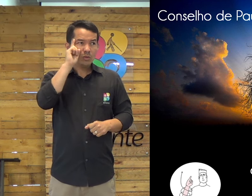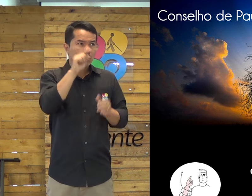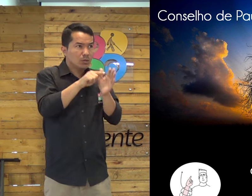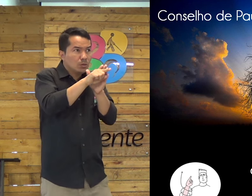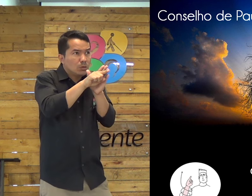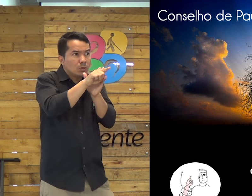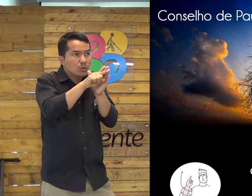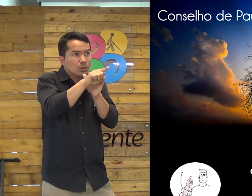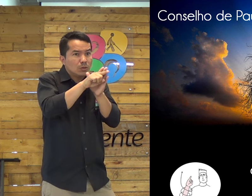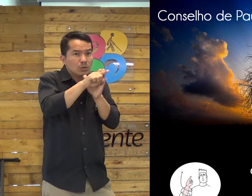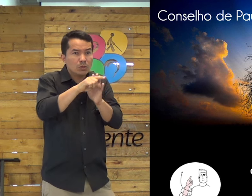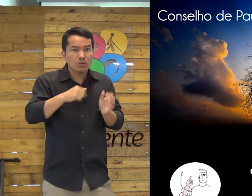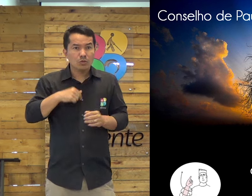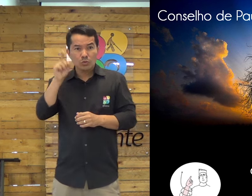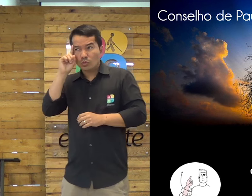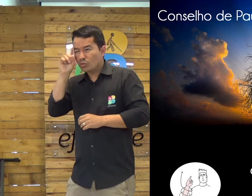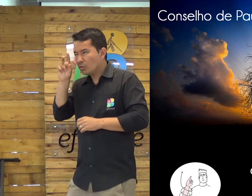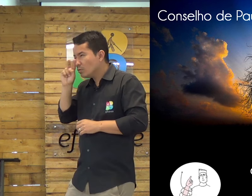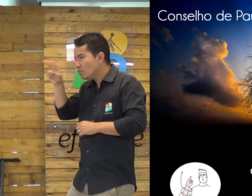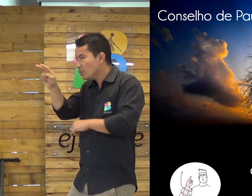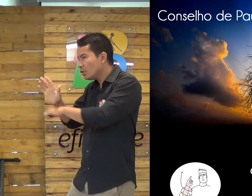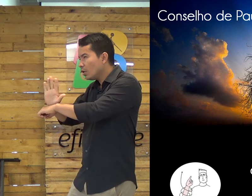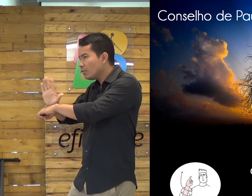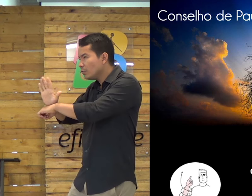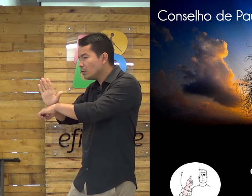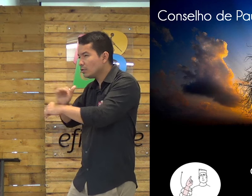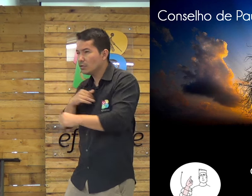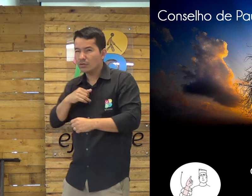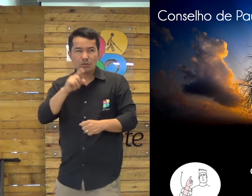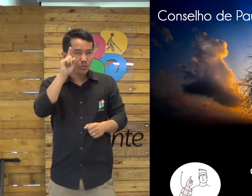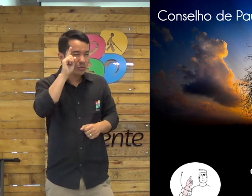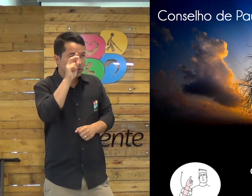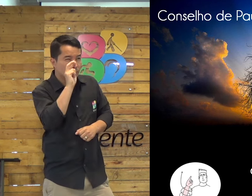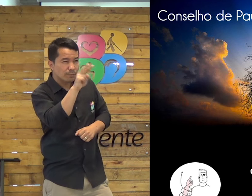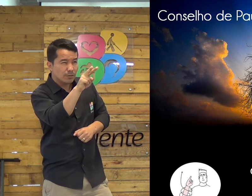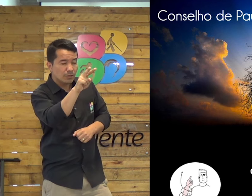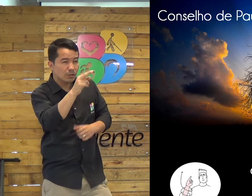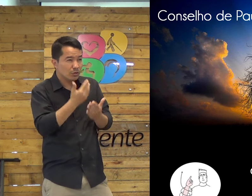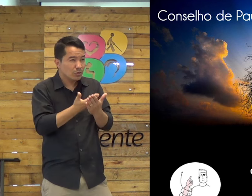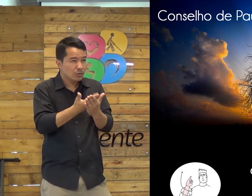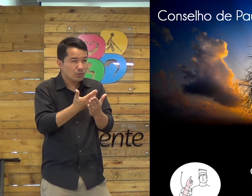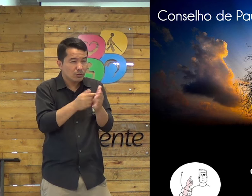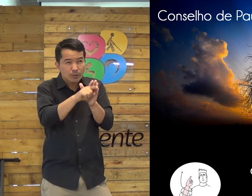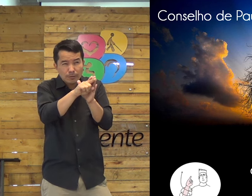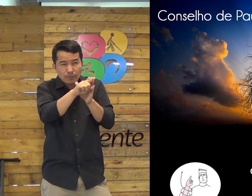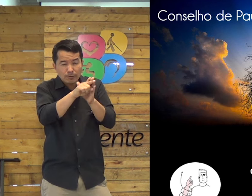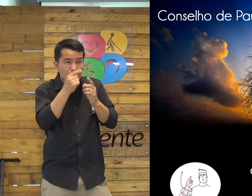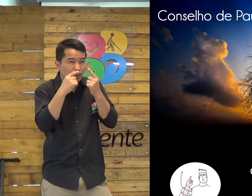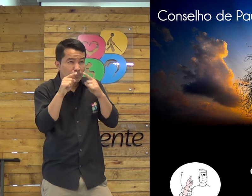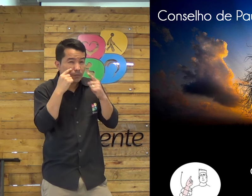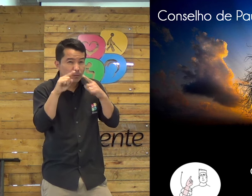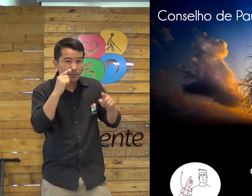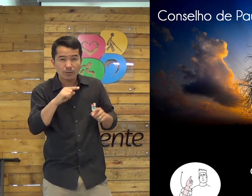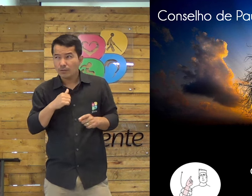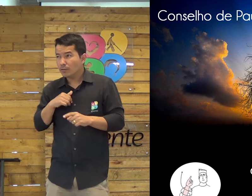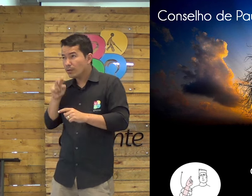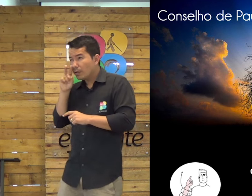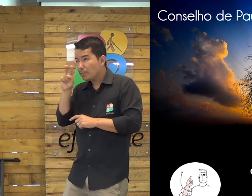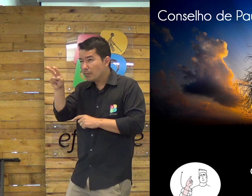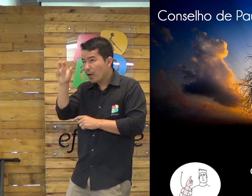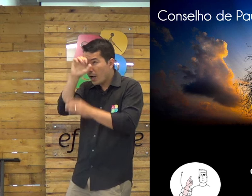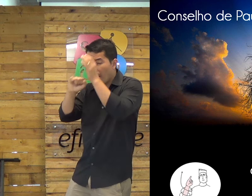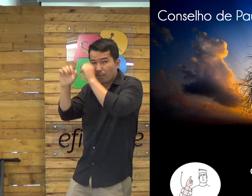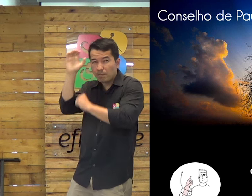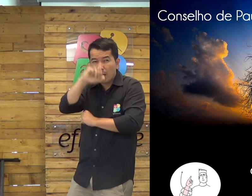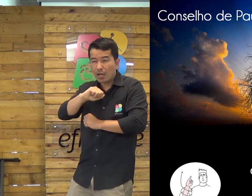Todo dia eu faço alguma pesquisa, eu vejo um filme, eu faço coisa diferente, eu tento